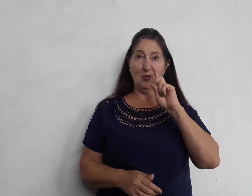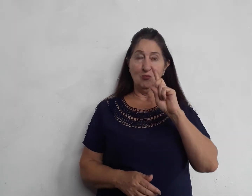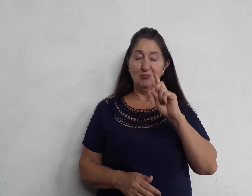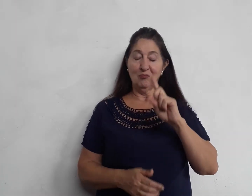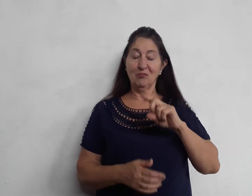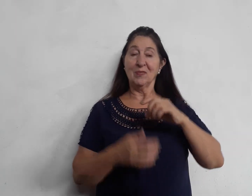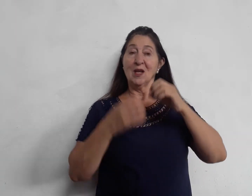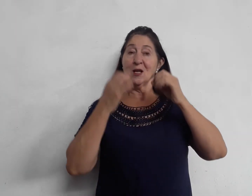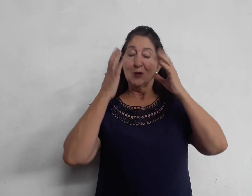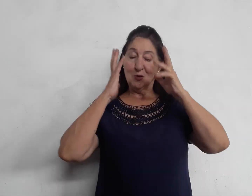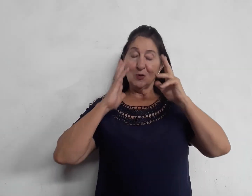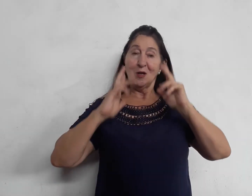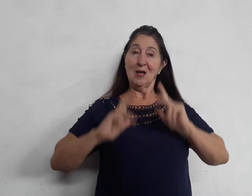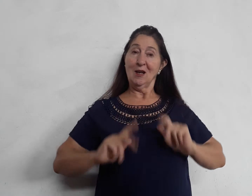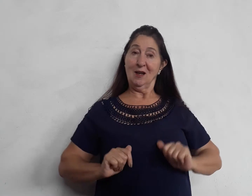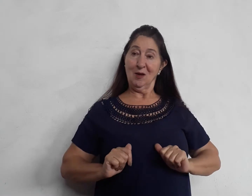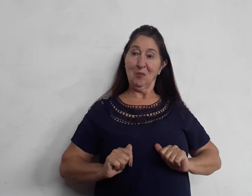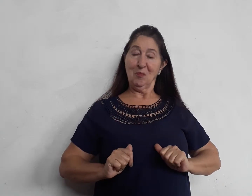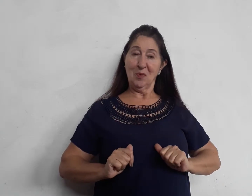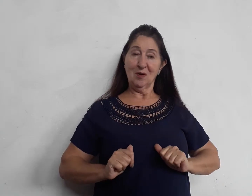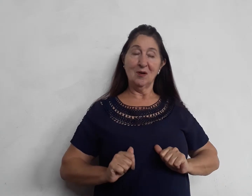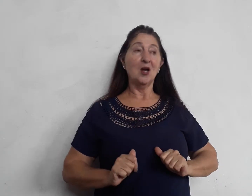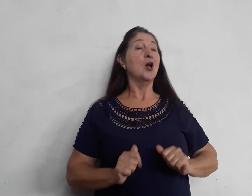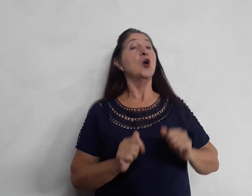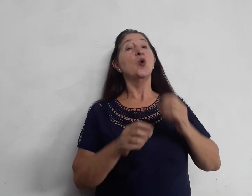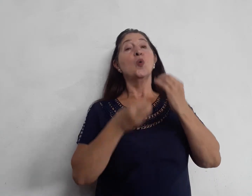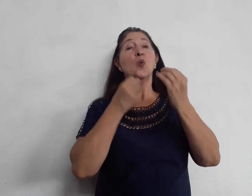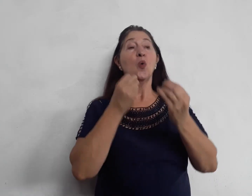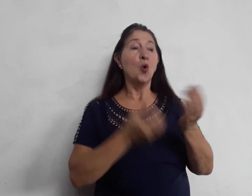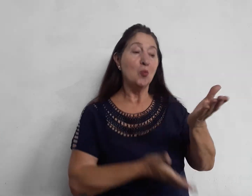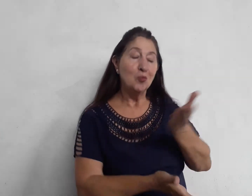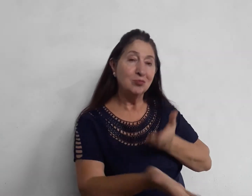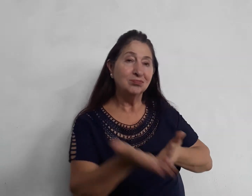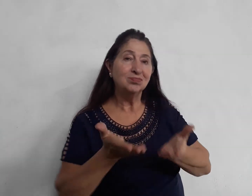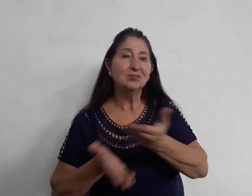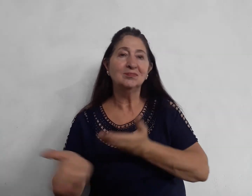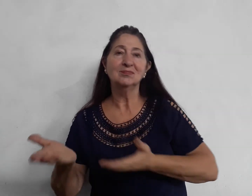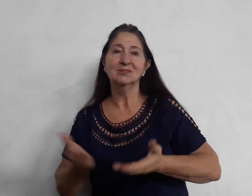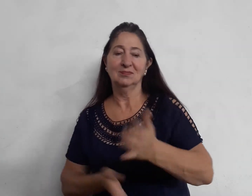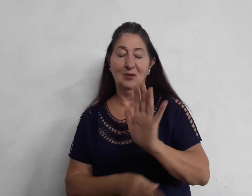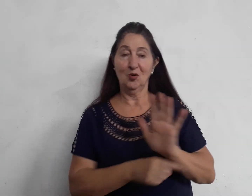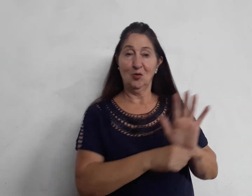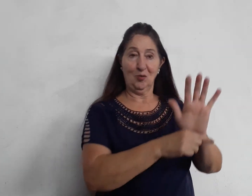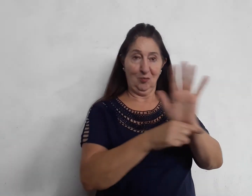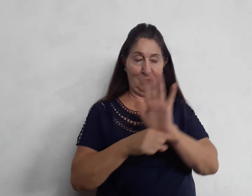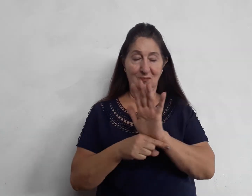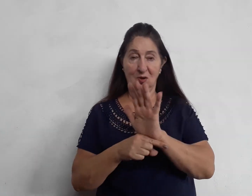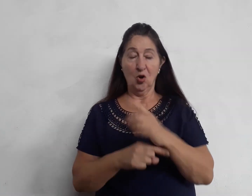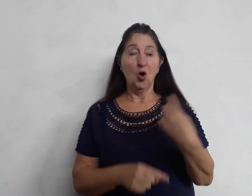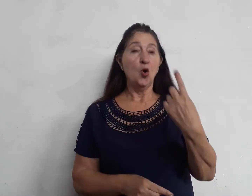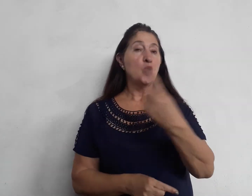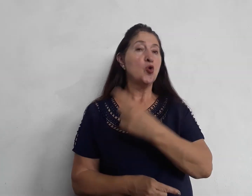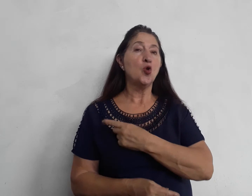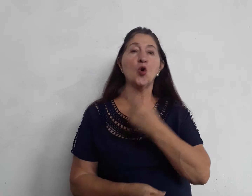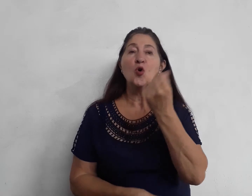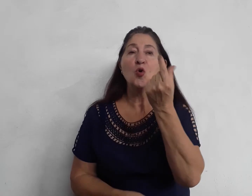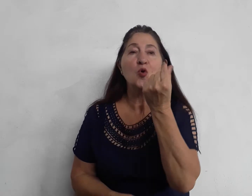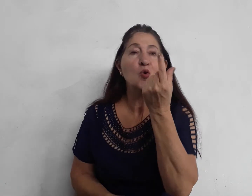despir do nosso orgulho para ajudar, para servir os outros, o nosso dinheiro pode nos levar